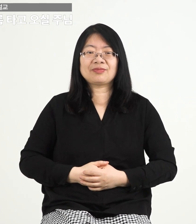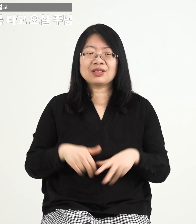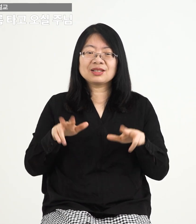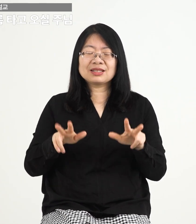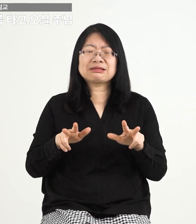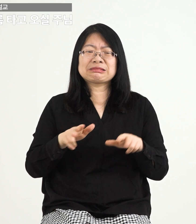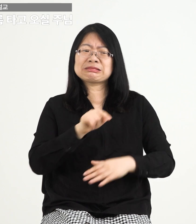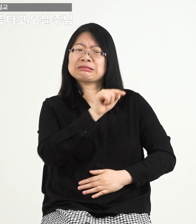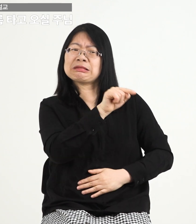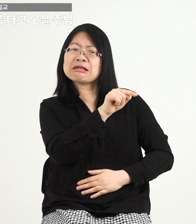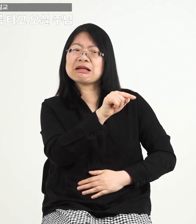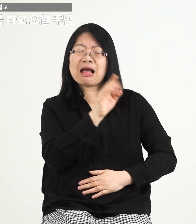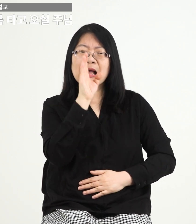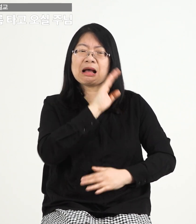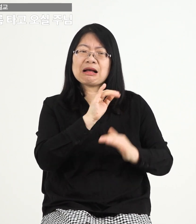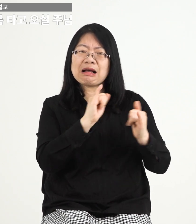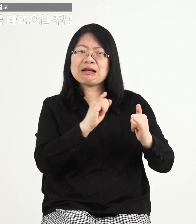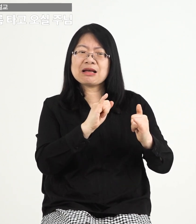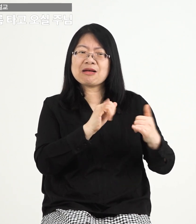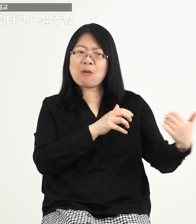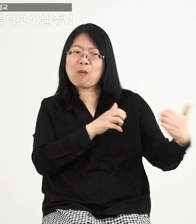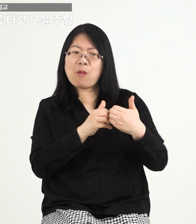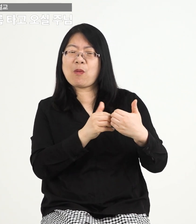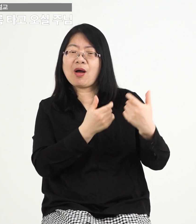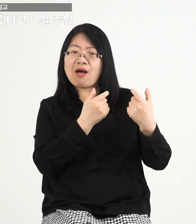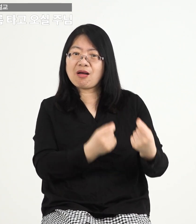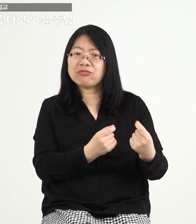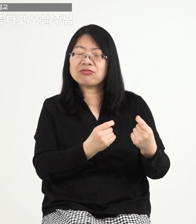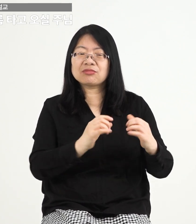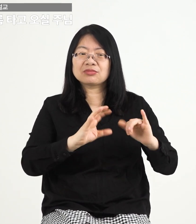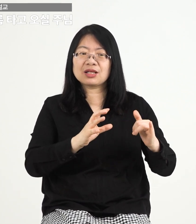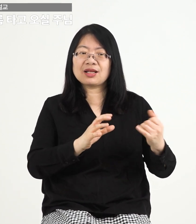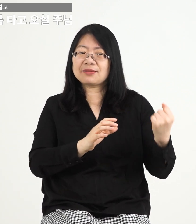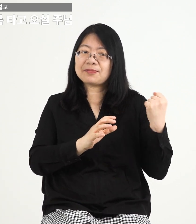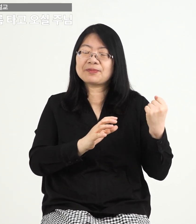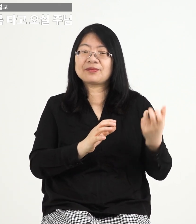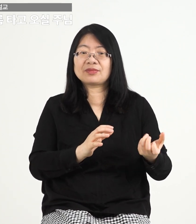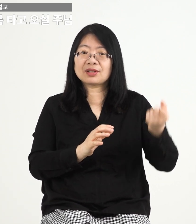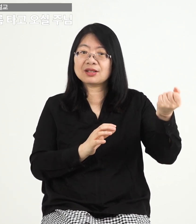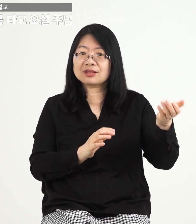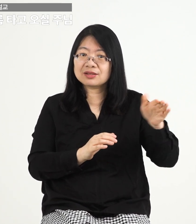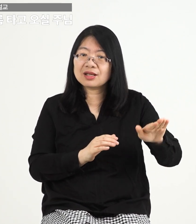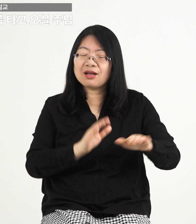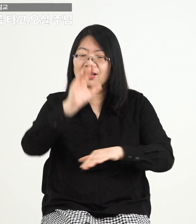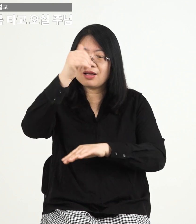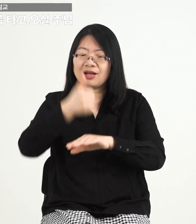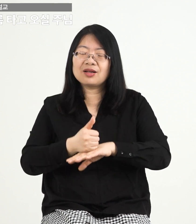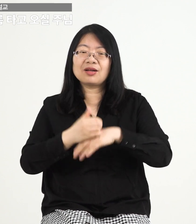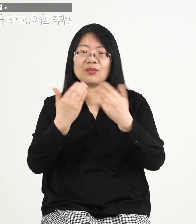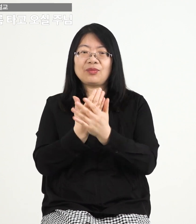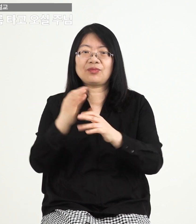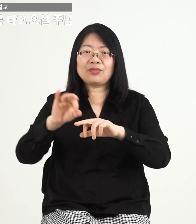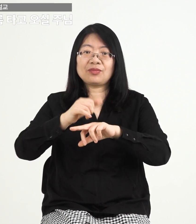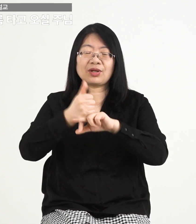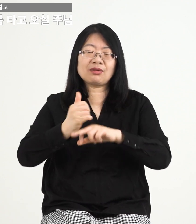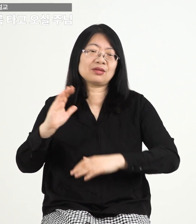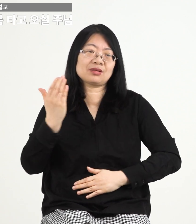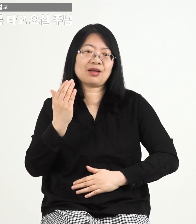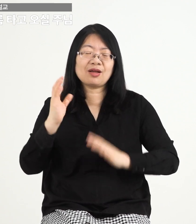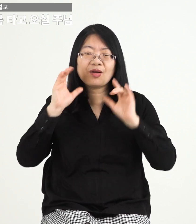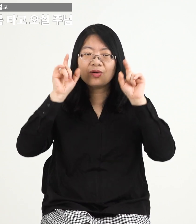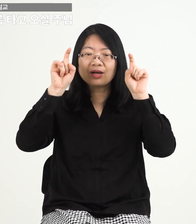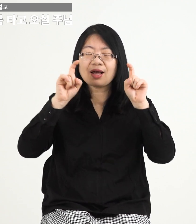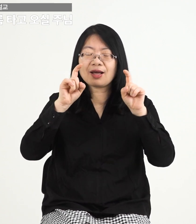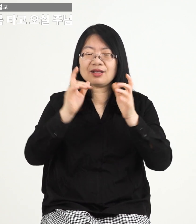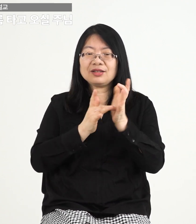당장은 저들이 득세하는 것 같고 저들이 세상을 거머쥔 것 같지만 결국은 만왕의 왕 대신 어린